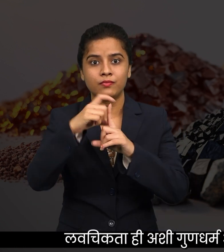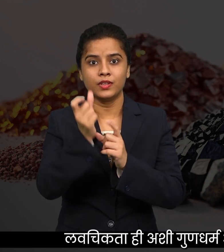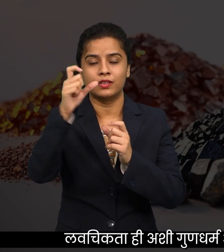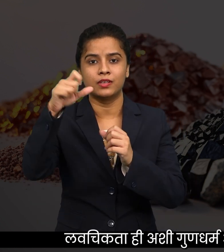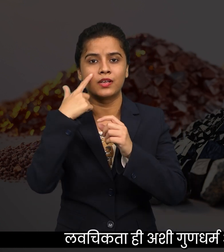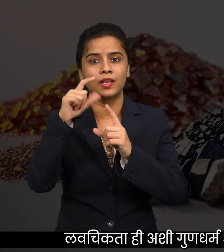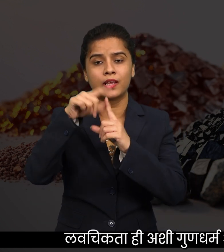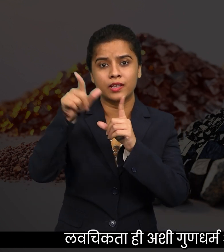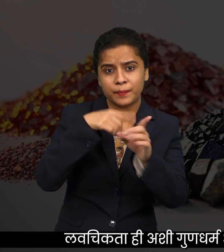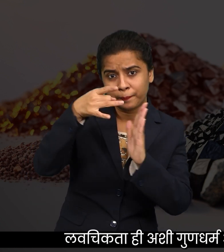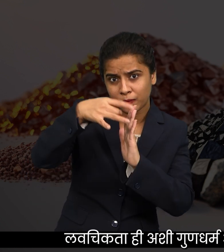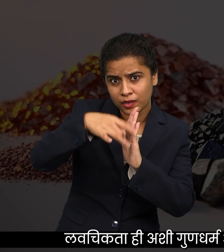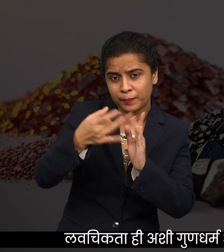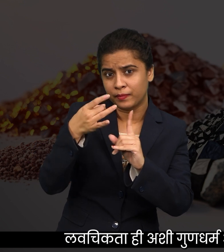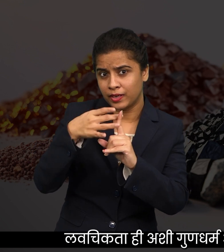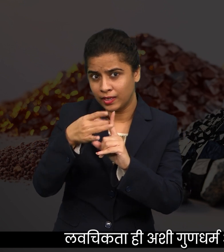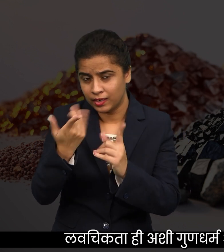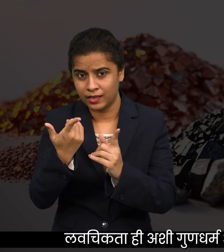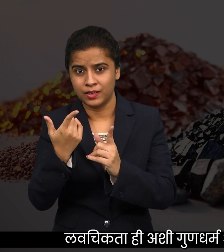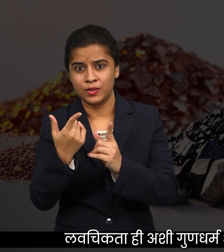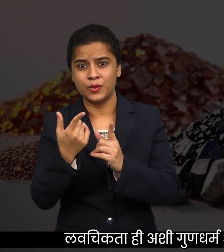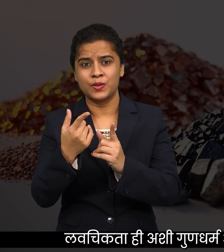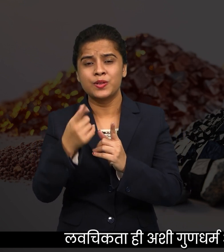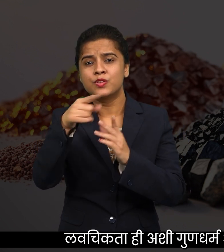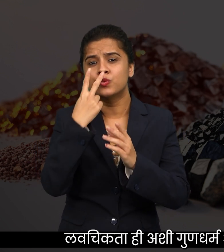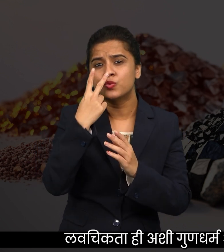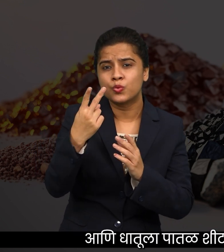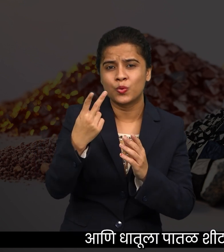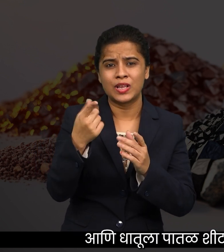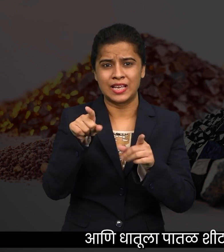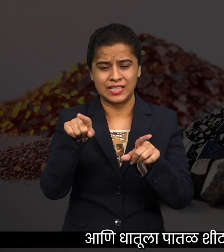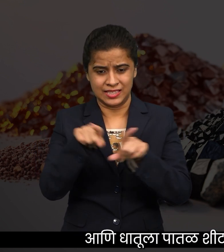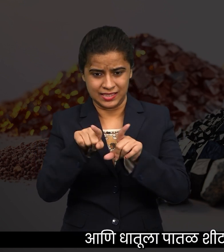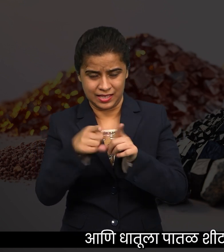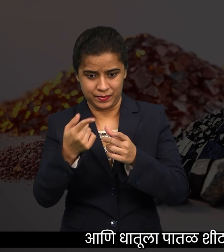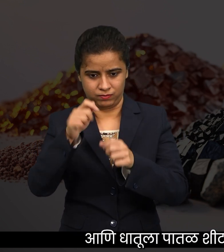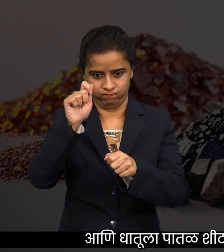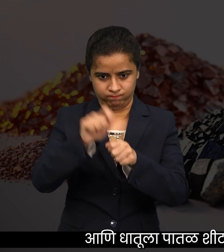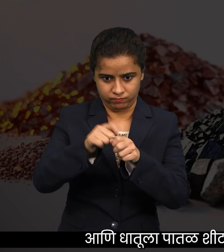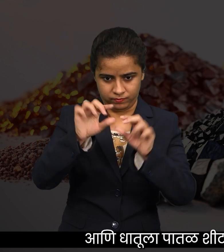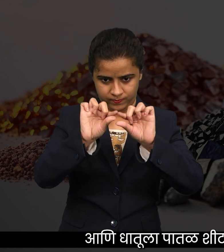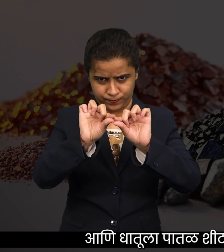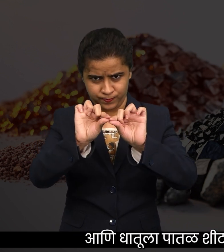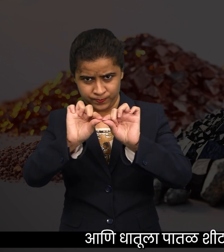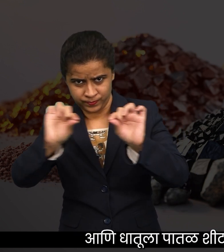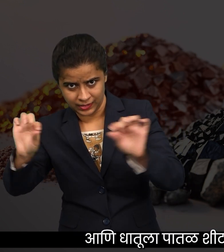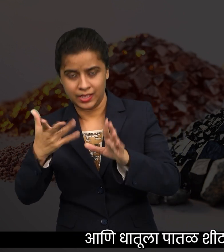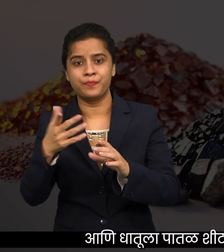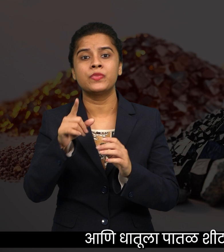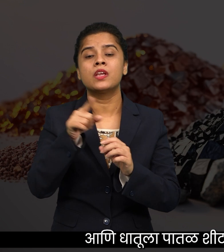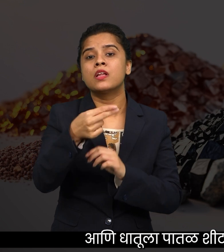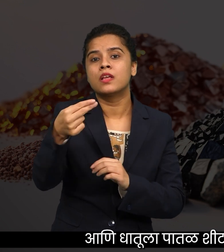लवचिकता ही अशी गुणधर्म आहे ज्याद्वारे धातू पातळ वायरमध्ये काढता येते आणि धातूला पातळ शीटमध्ये मारल्यावर त्याला निंदनीय